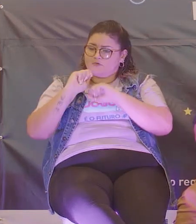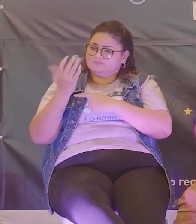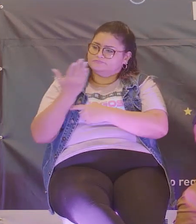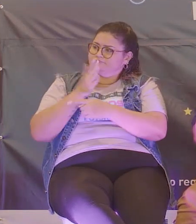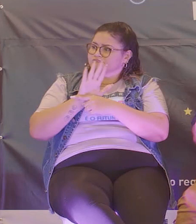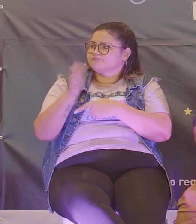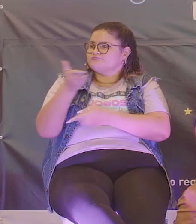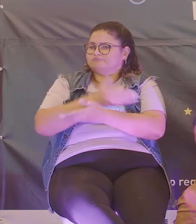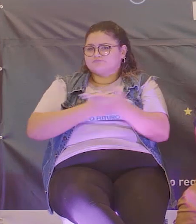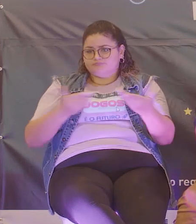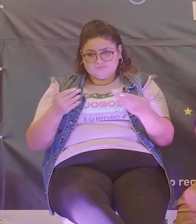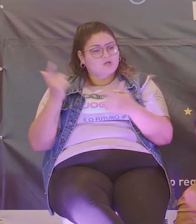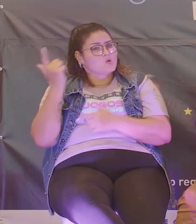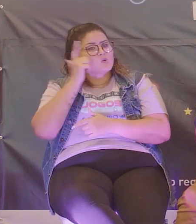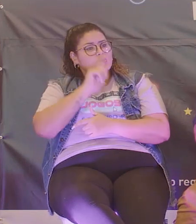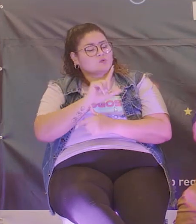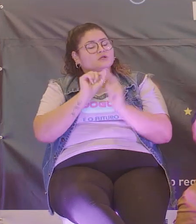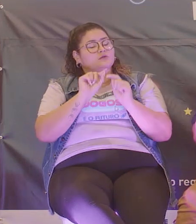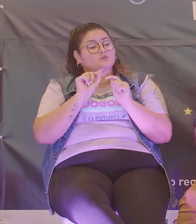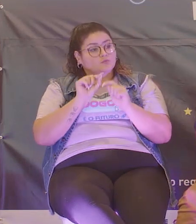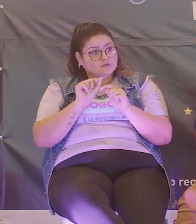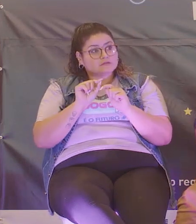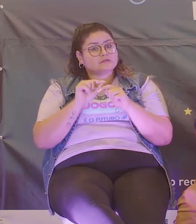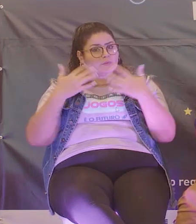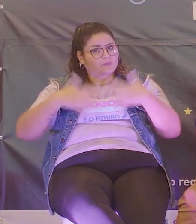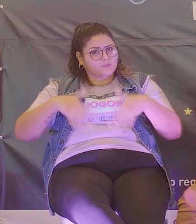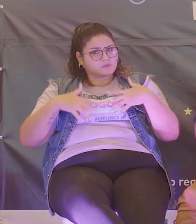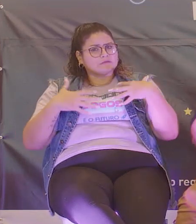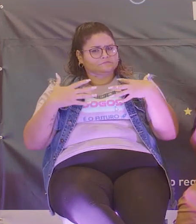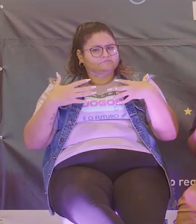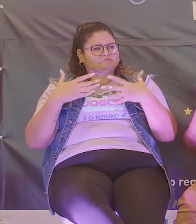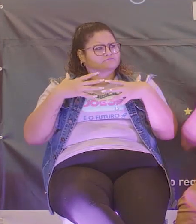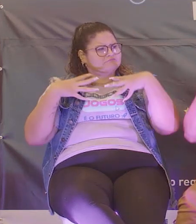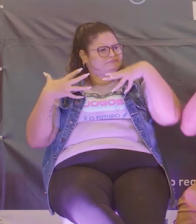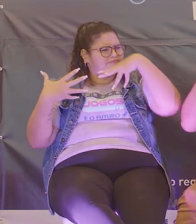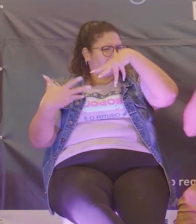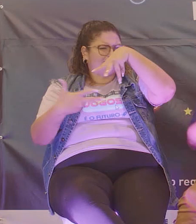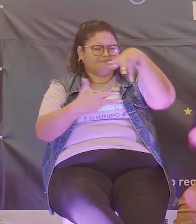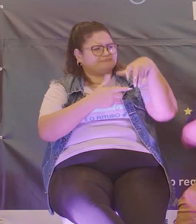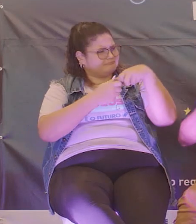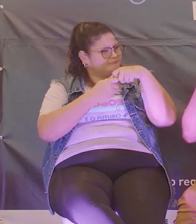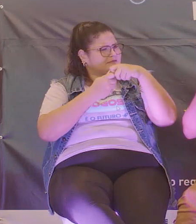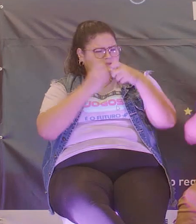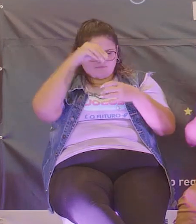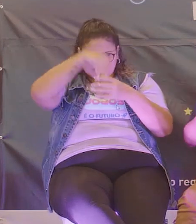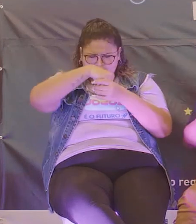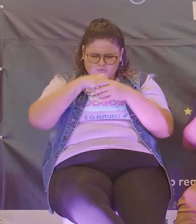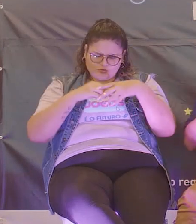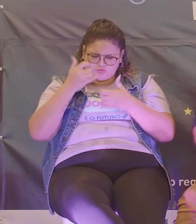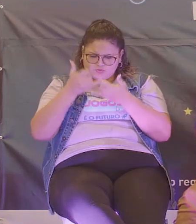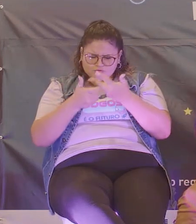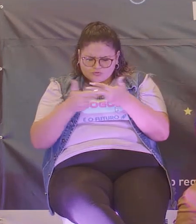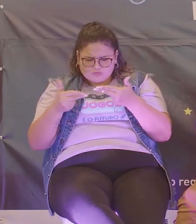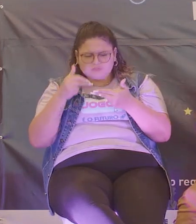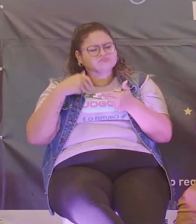outros. Então você consegue ter noção do tamanho desse universo, sabe? É muito grande. Então quando você para você se adentrar nele, você vê que